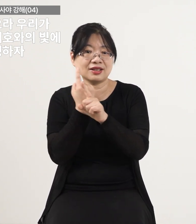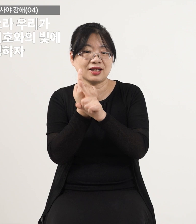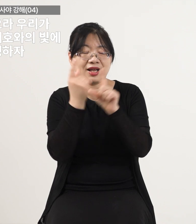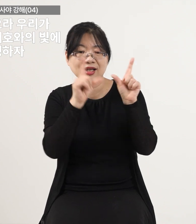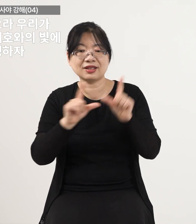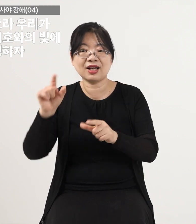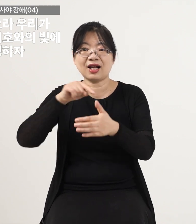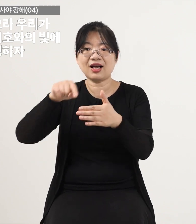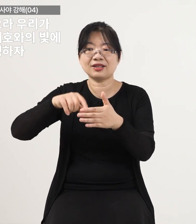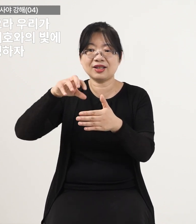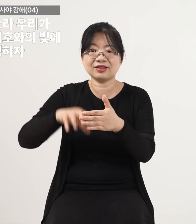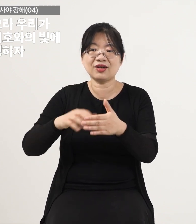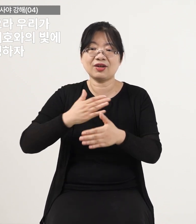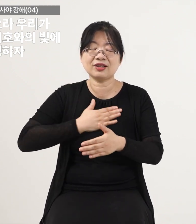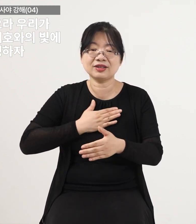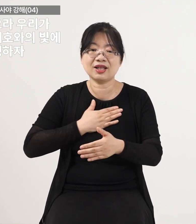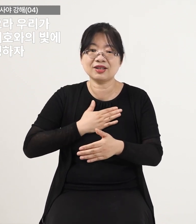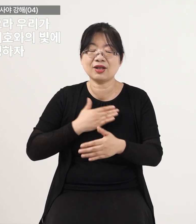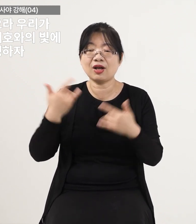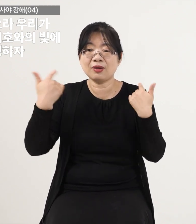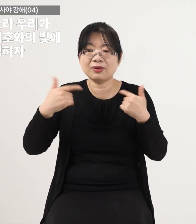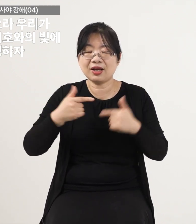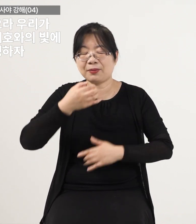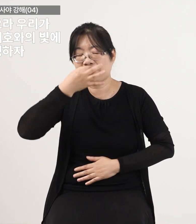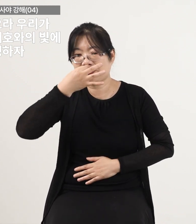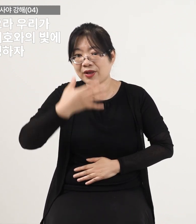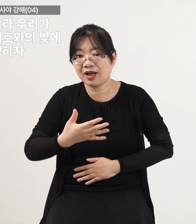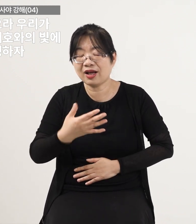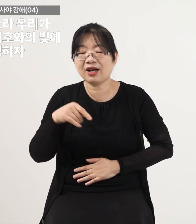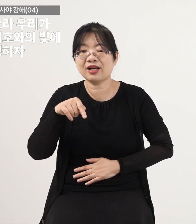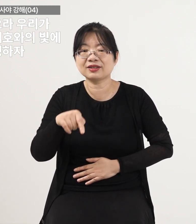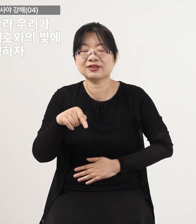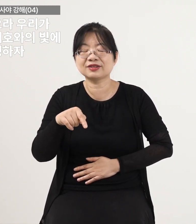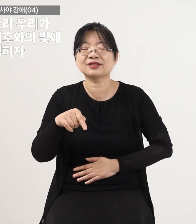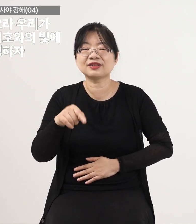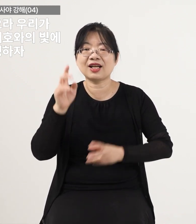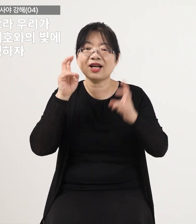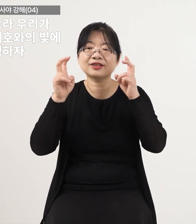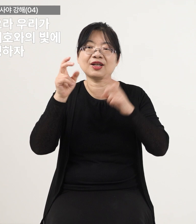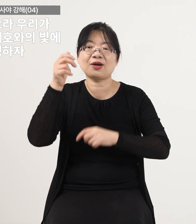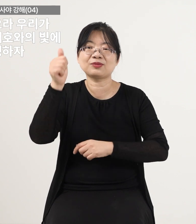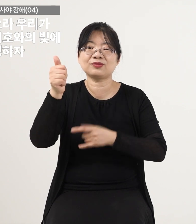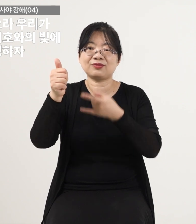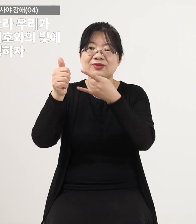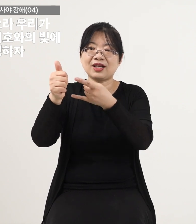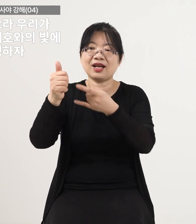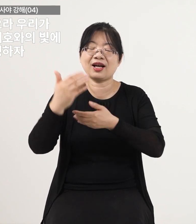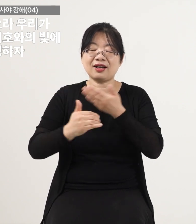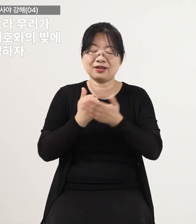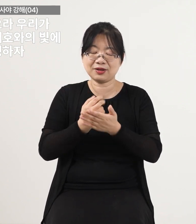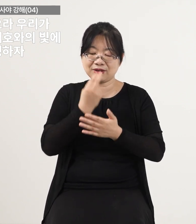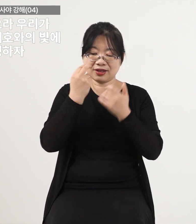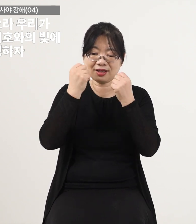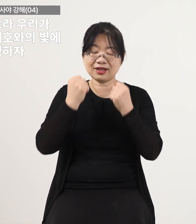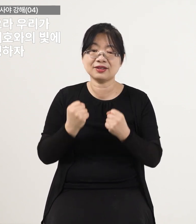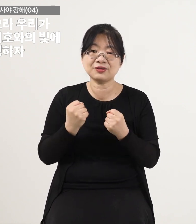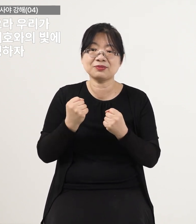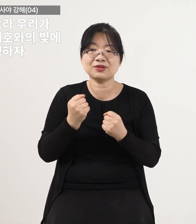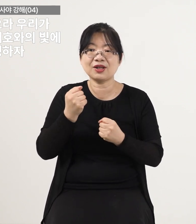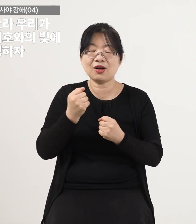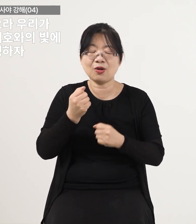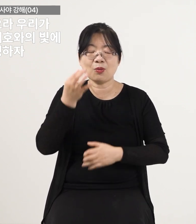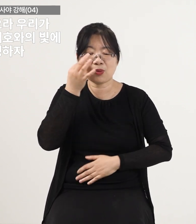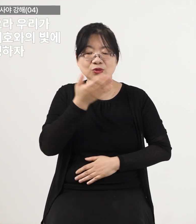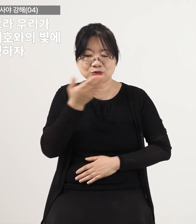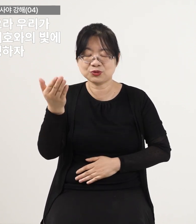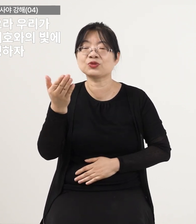속에서 나를 매일 힘들게 하는 그 부장님에게 하나님의 살아계심을 보게